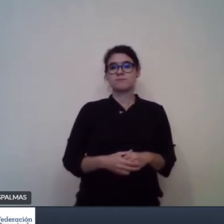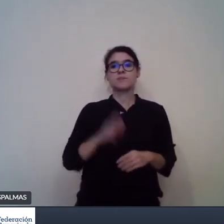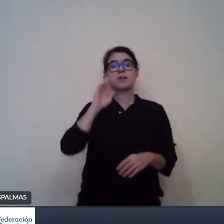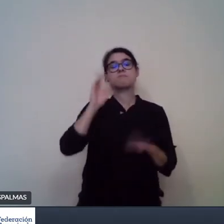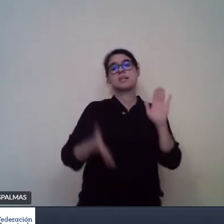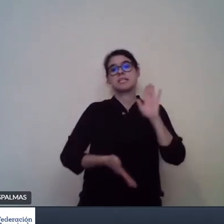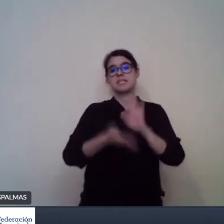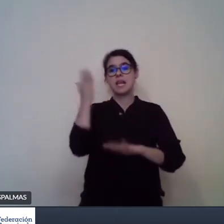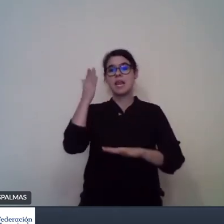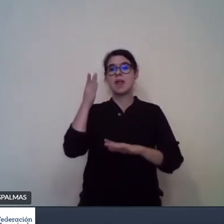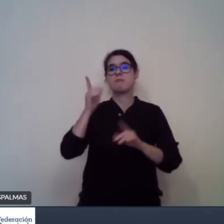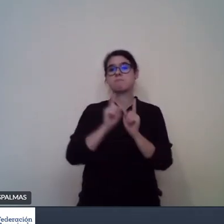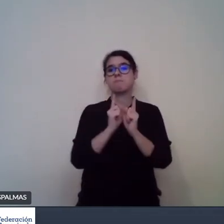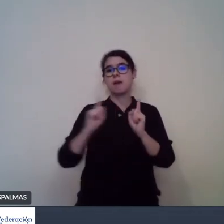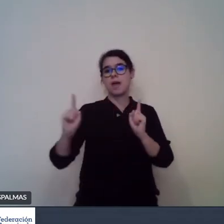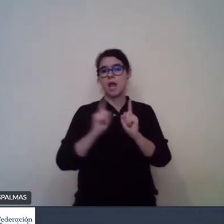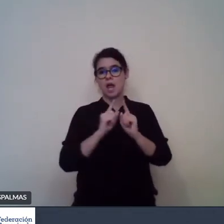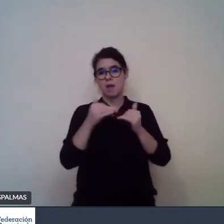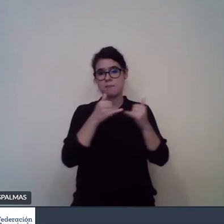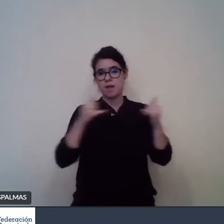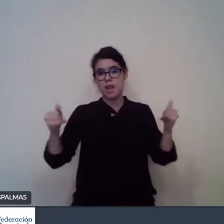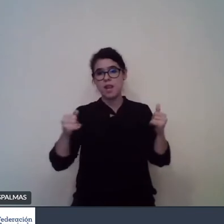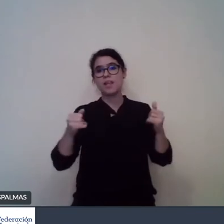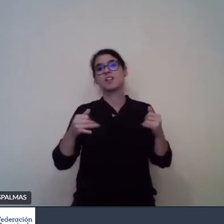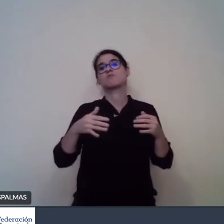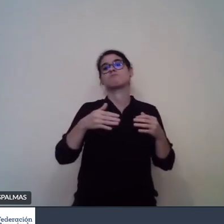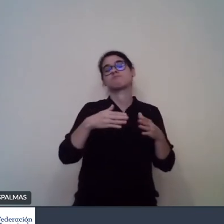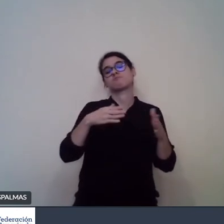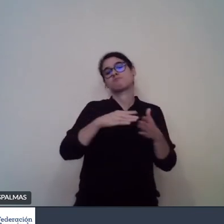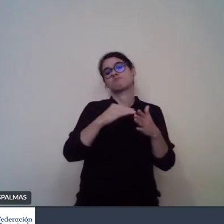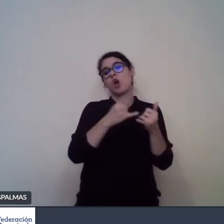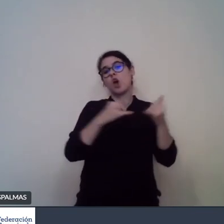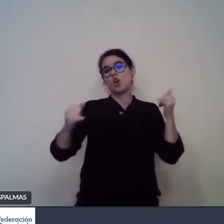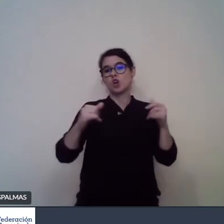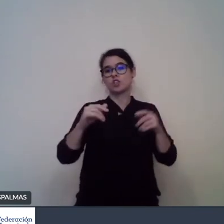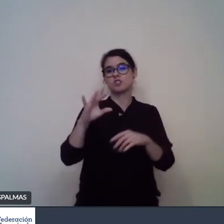Salida paralelo. Cross screen entre pivots.